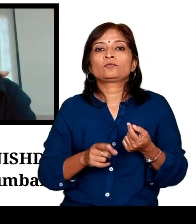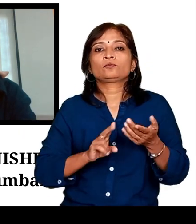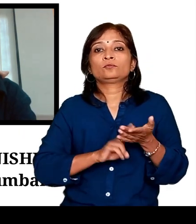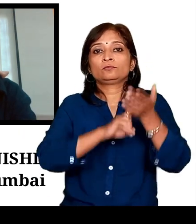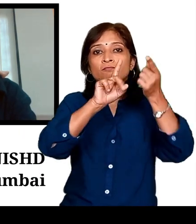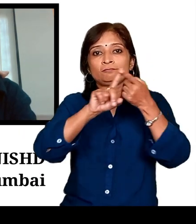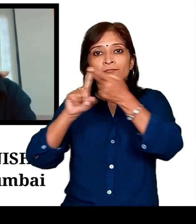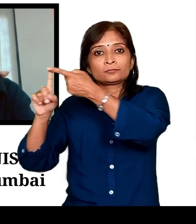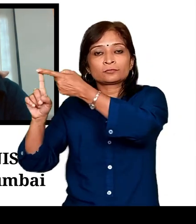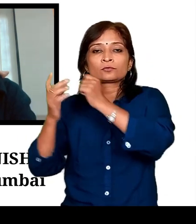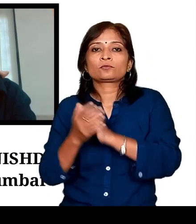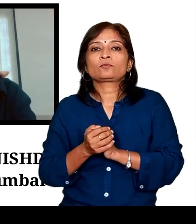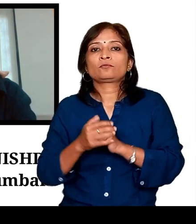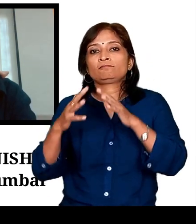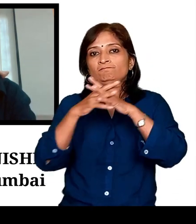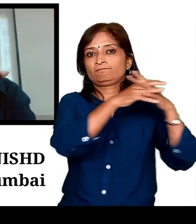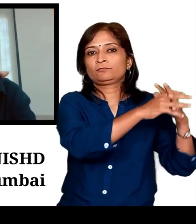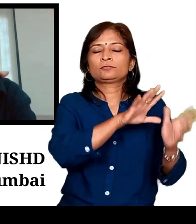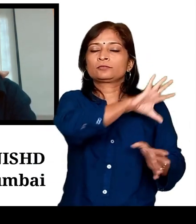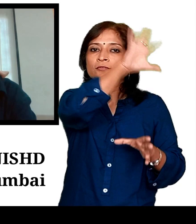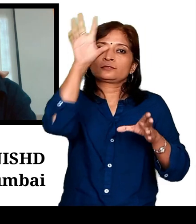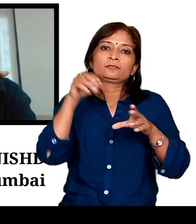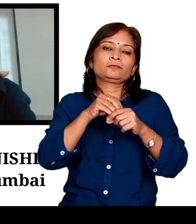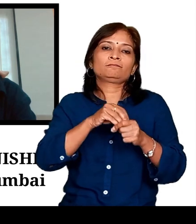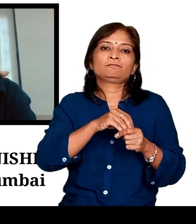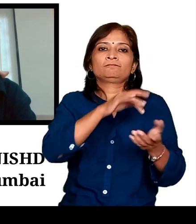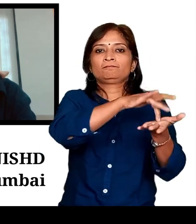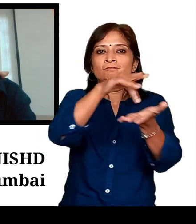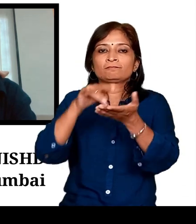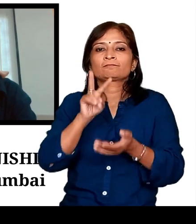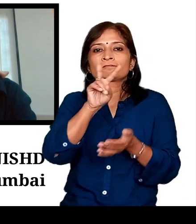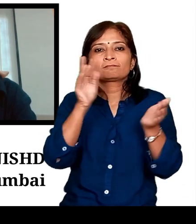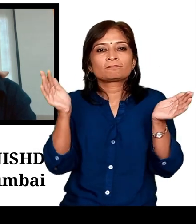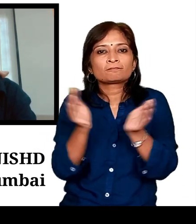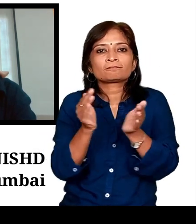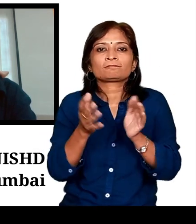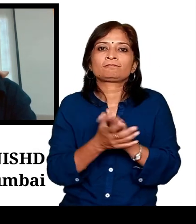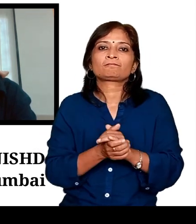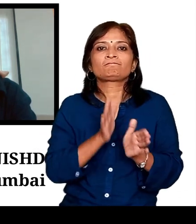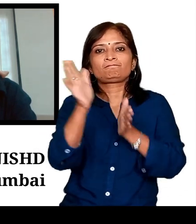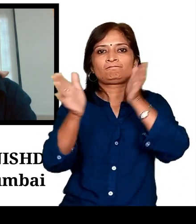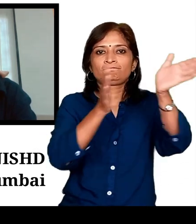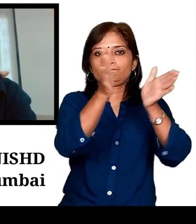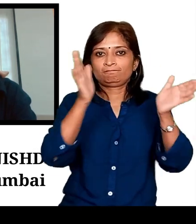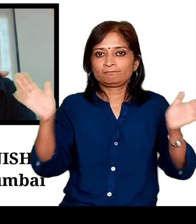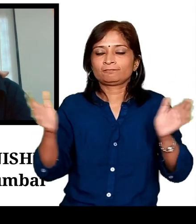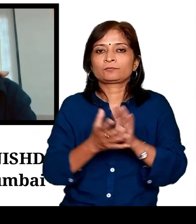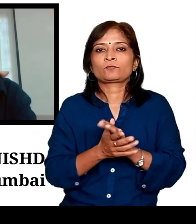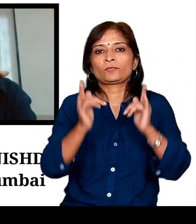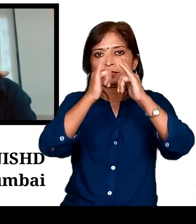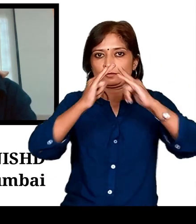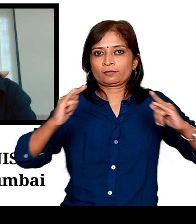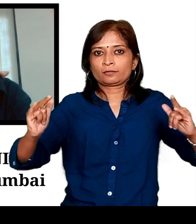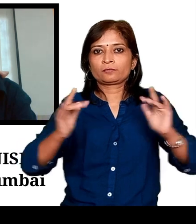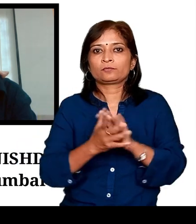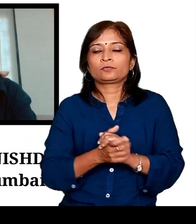यहाँ गुजरात तक सब एरिया, गांव सब गांव है, छोटा प्लेस है, कोई भी जहाँ भी, मतलब अनरिच